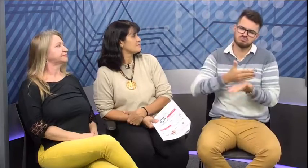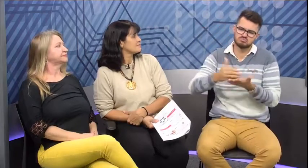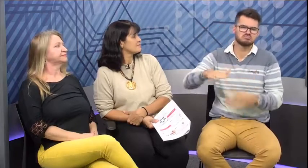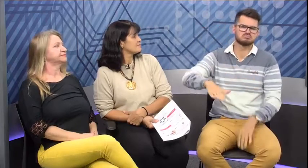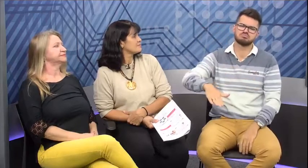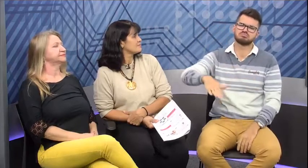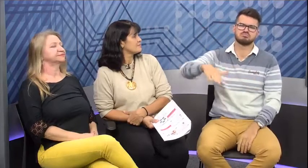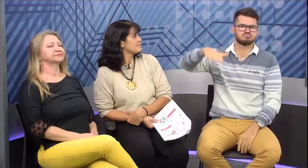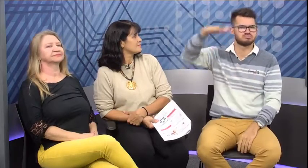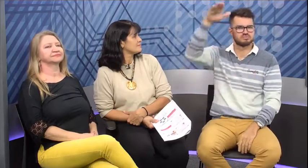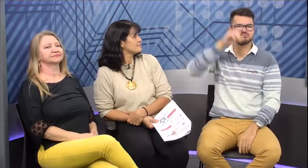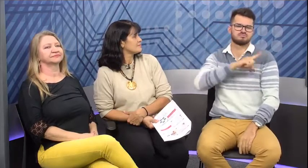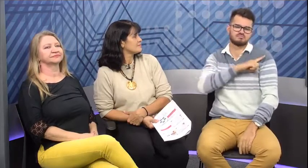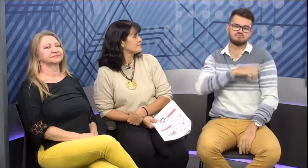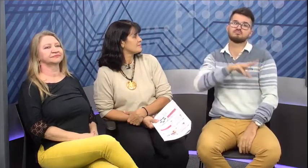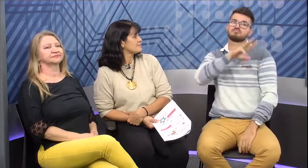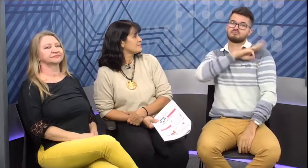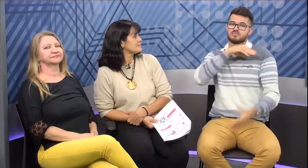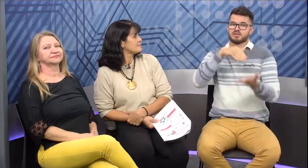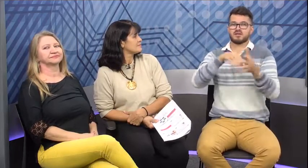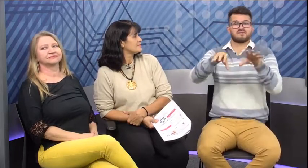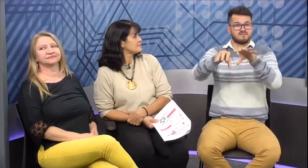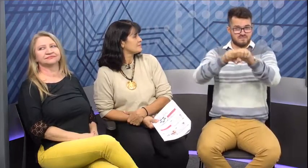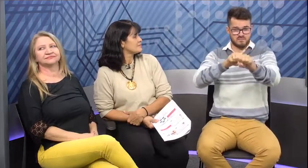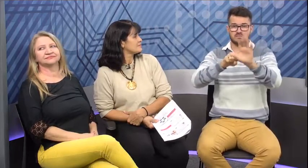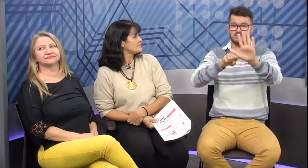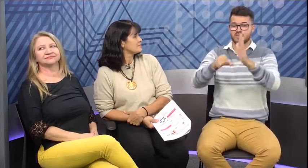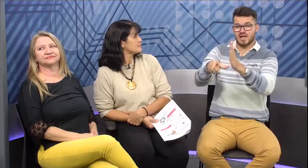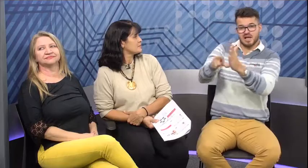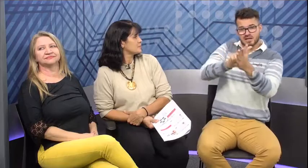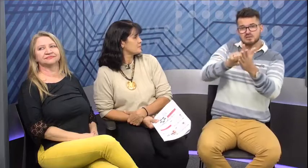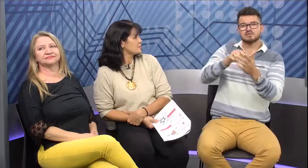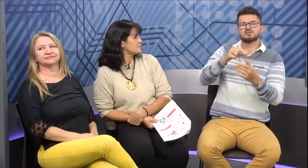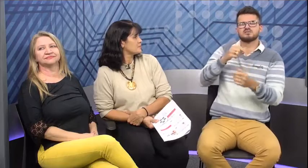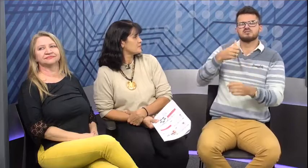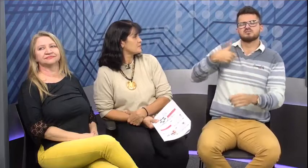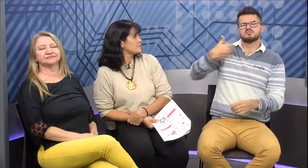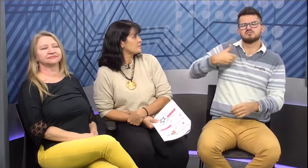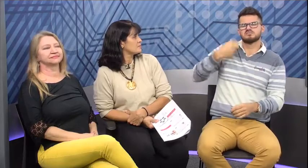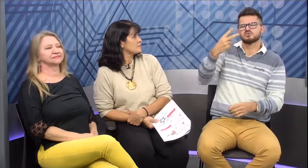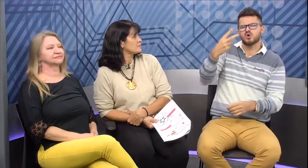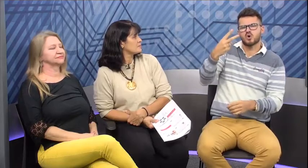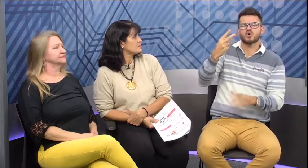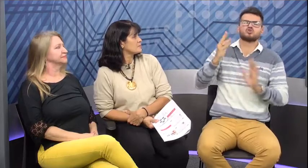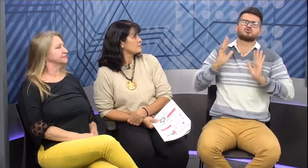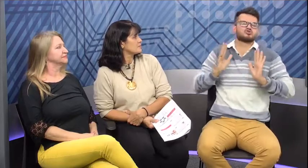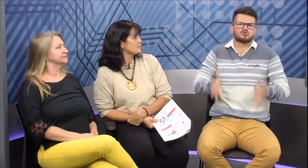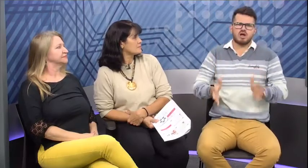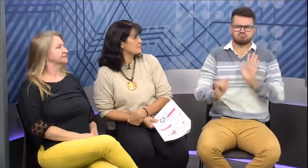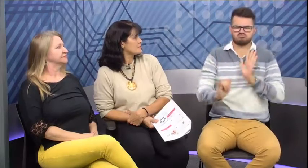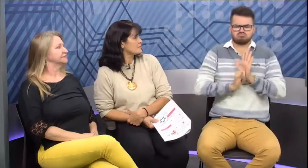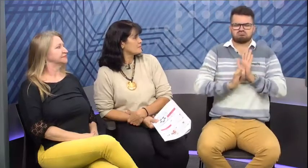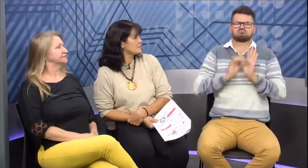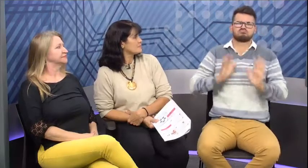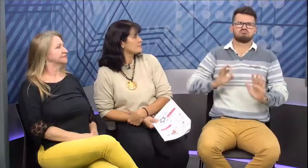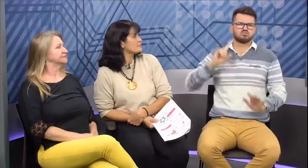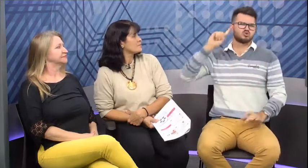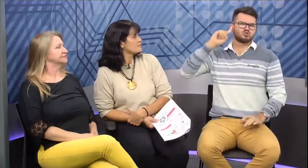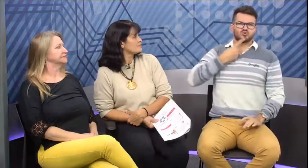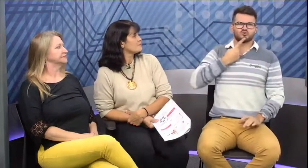frequentar o colégio e me desenvolvi, né? Fiz o primeiro grau, o segundo grau. E a minha identidade, eu